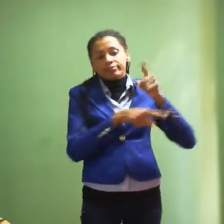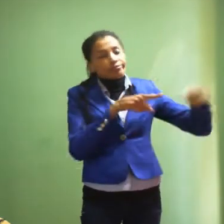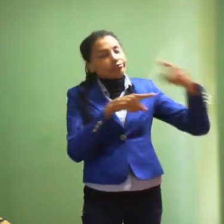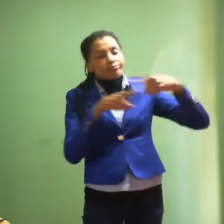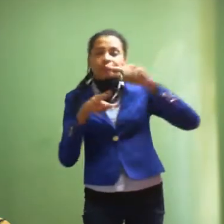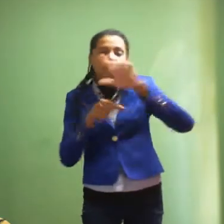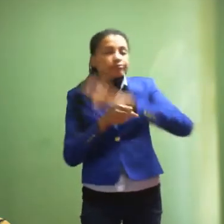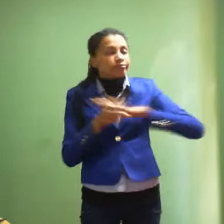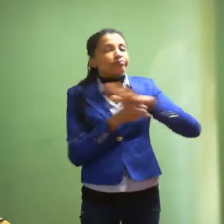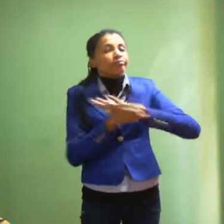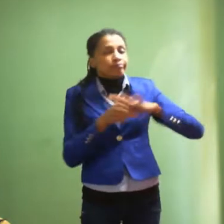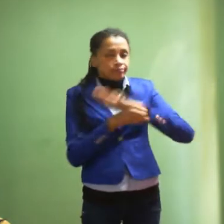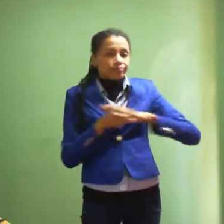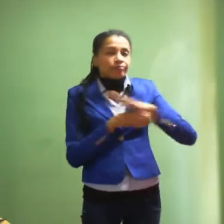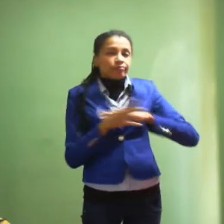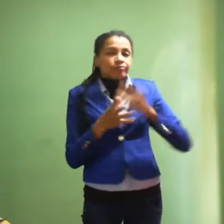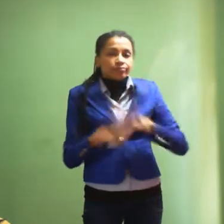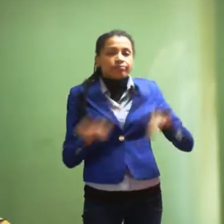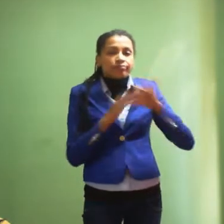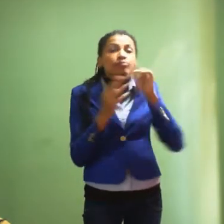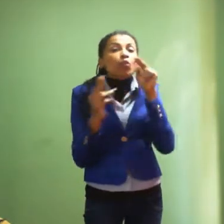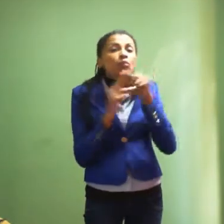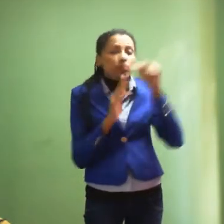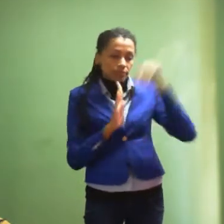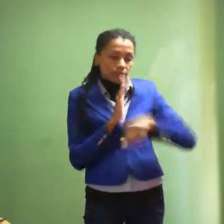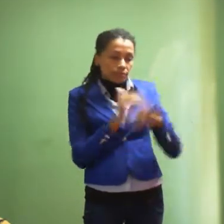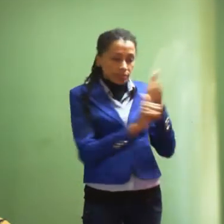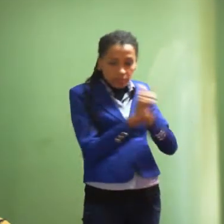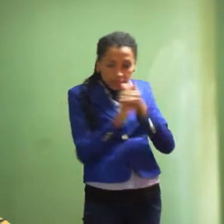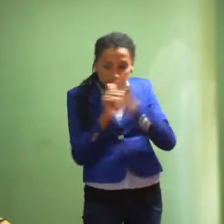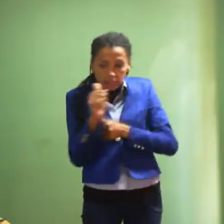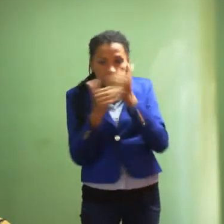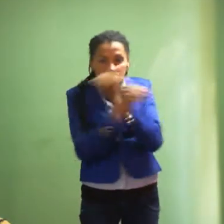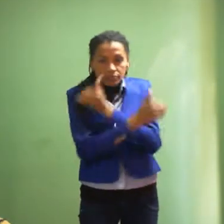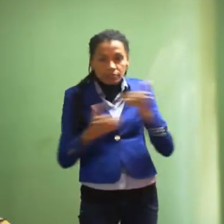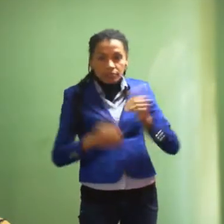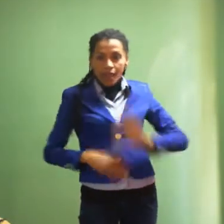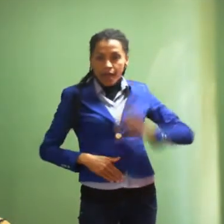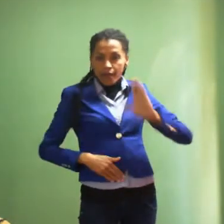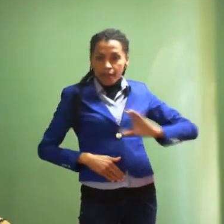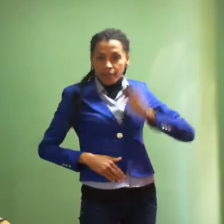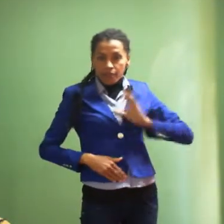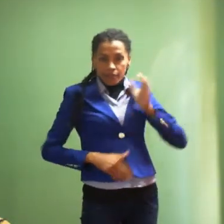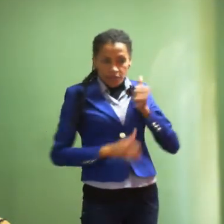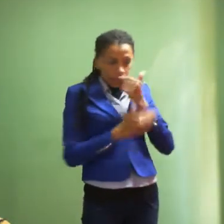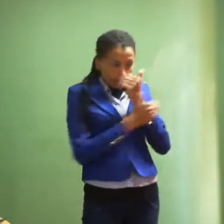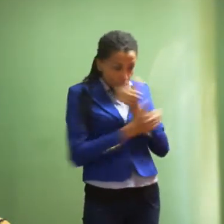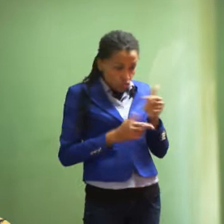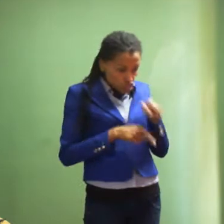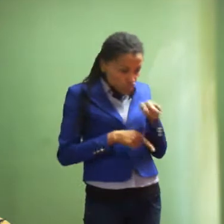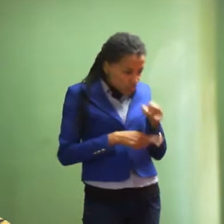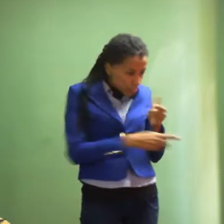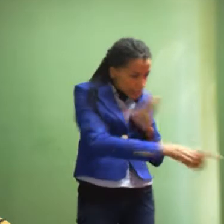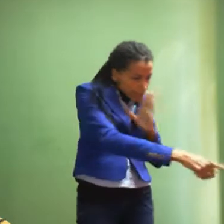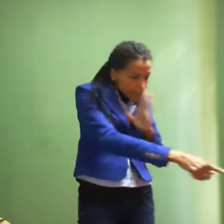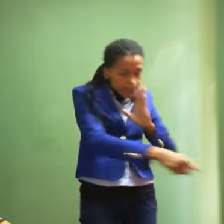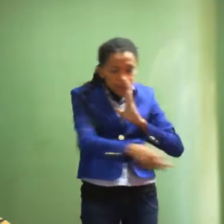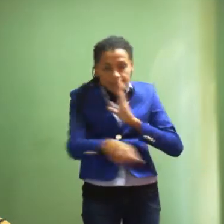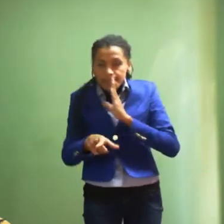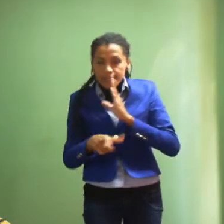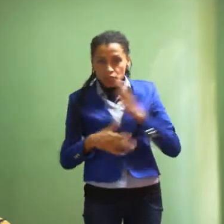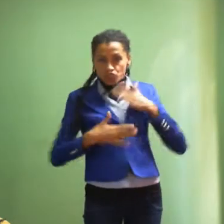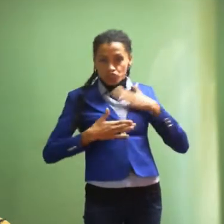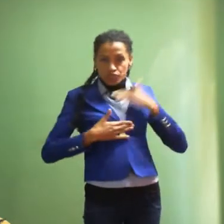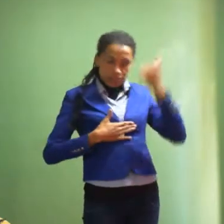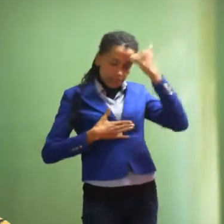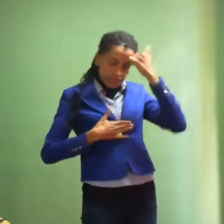tener muy clara esa diferencia, y por eso reiteramos la importancia de la caracterización pedagógica del estudiante, de que la maestra tenga